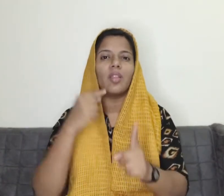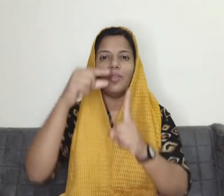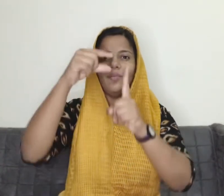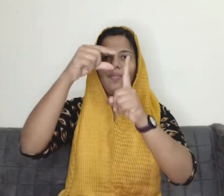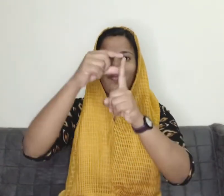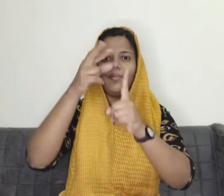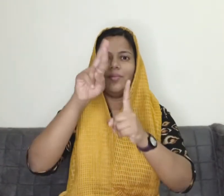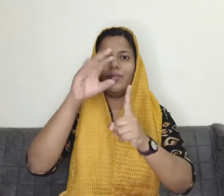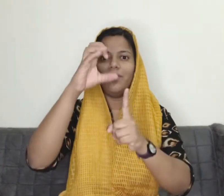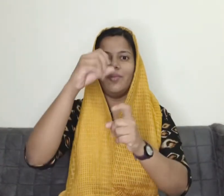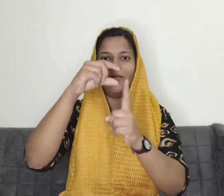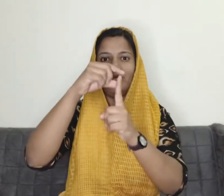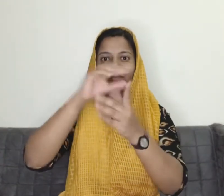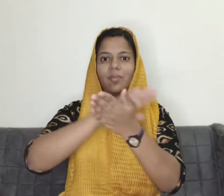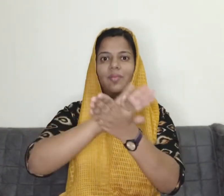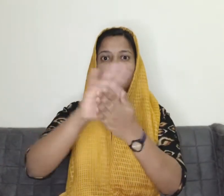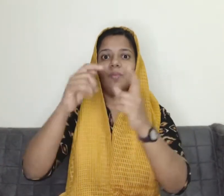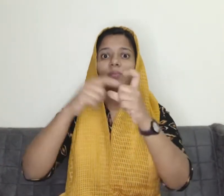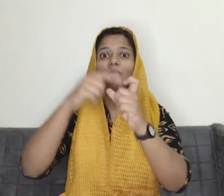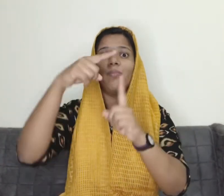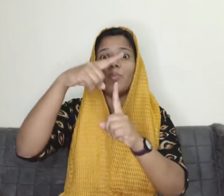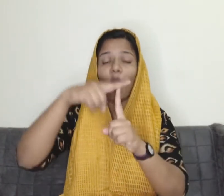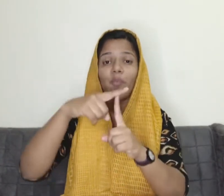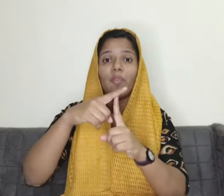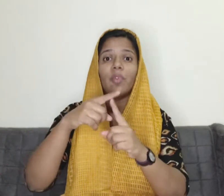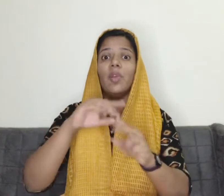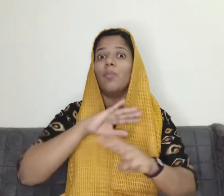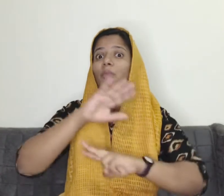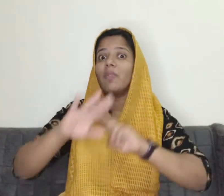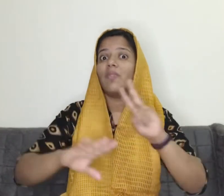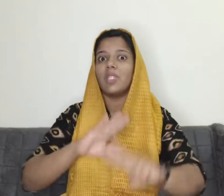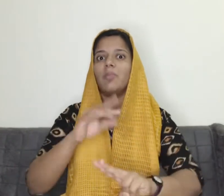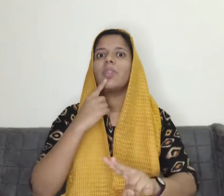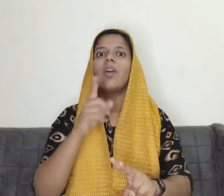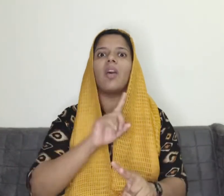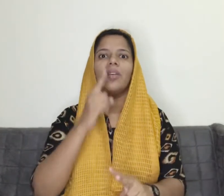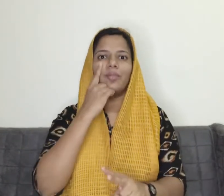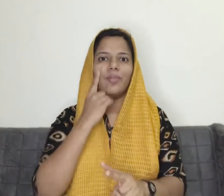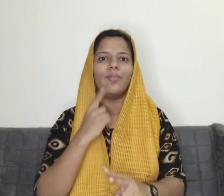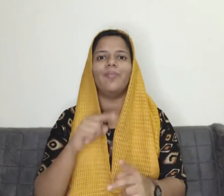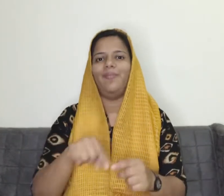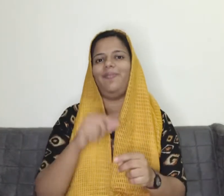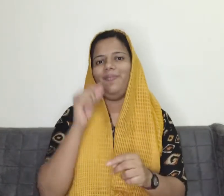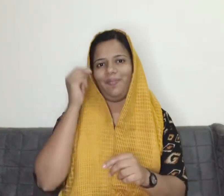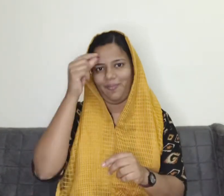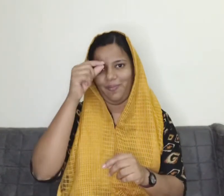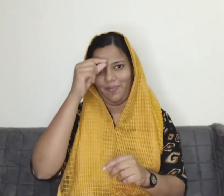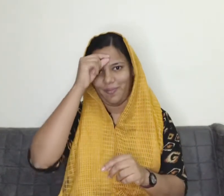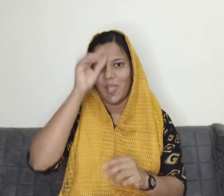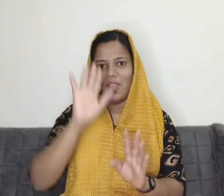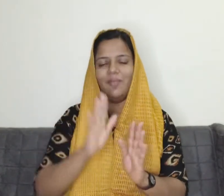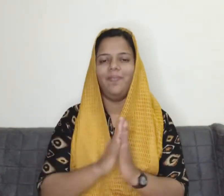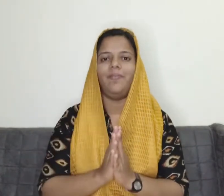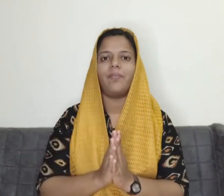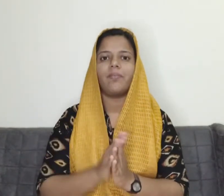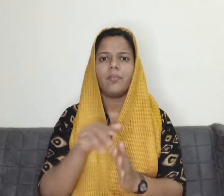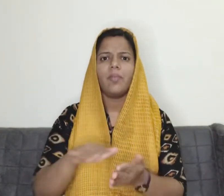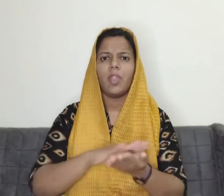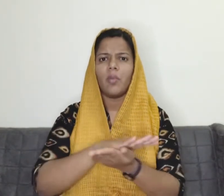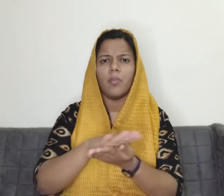പ്രവാചകനാണ്. ജനത്തിൻ്റെ പിന്മാറ്റം കണ്ടുകൊണ്ട് കരയുന്ന ഒരു ദൈവദാസനായിരുന്നു ആരെ, യിരെമ്യാവ്. ഇദ്ദേഹം ഇവിടെ പറയുക, പരിശുദ്ധാത്മാവിൽ